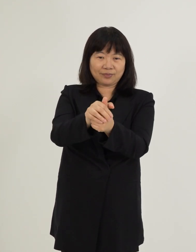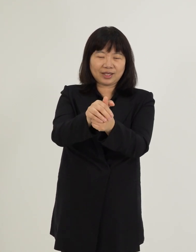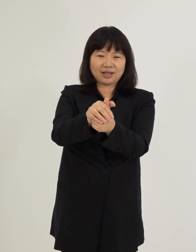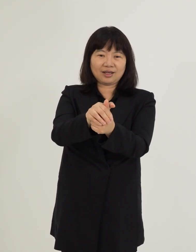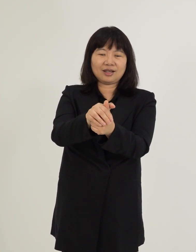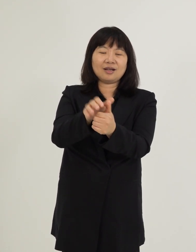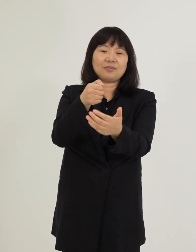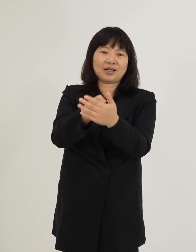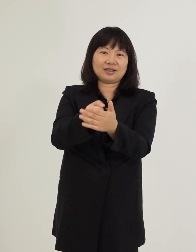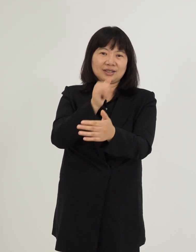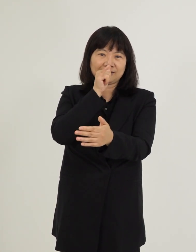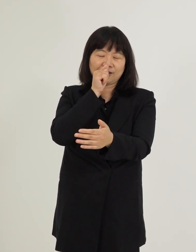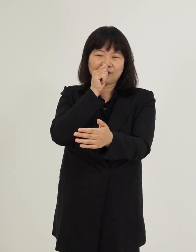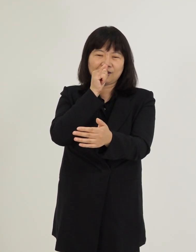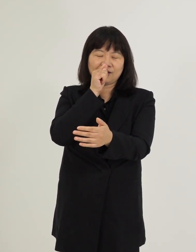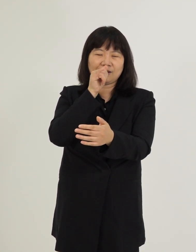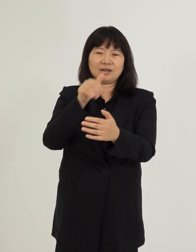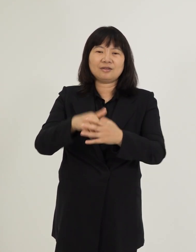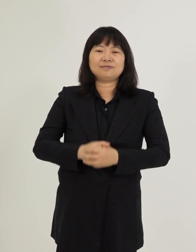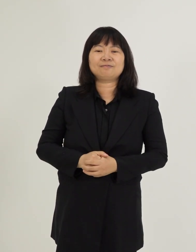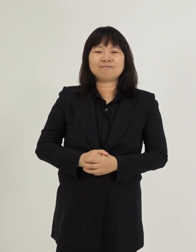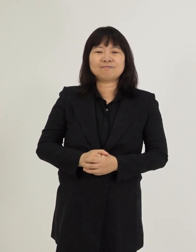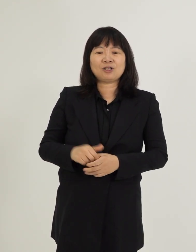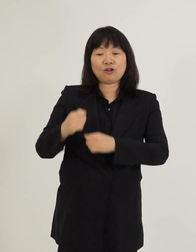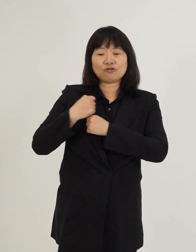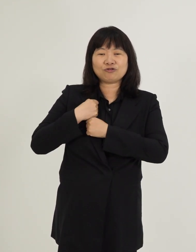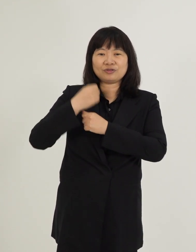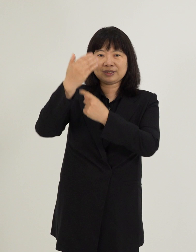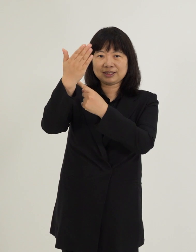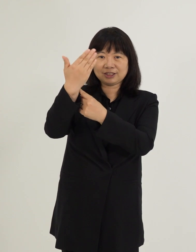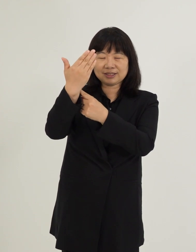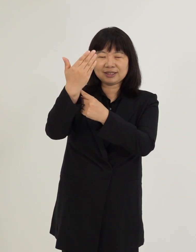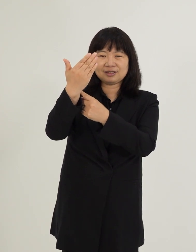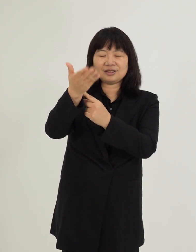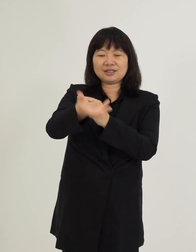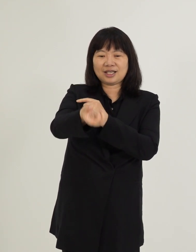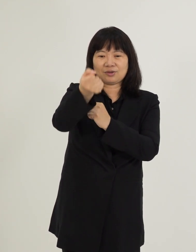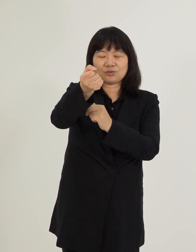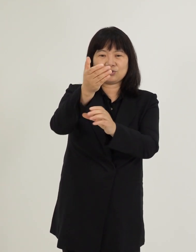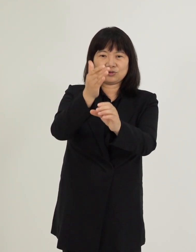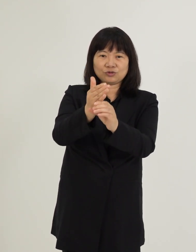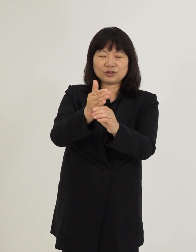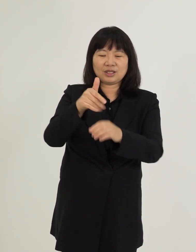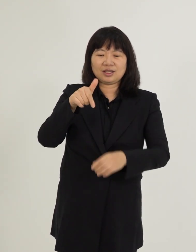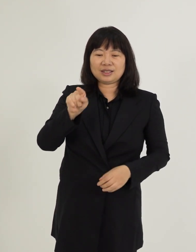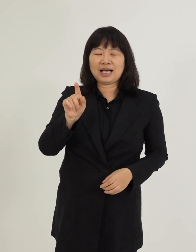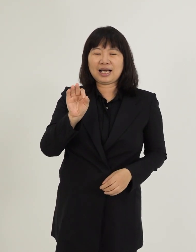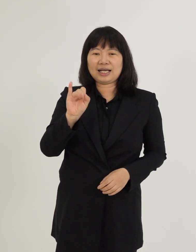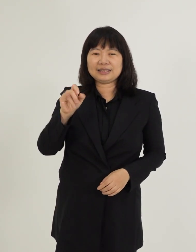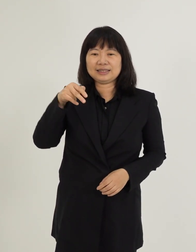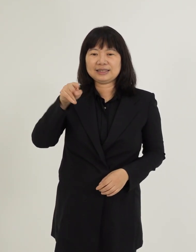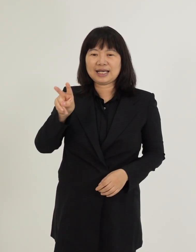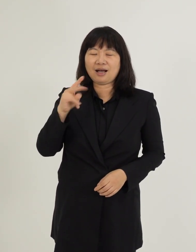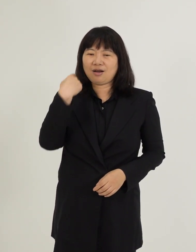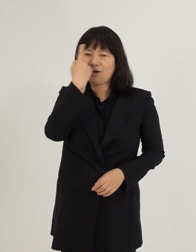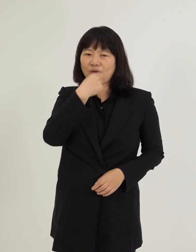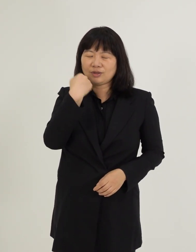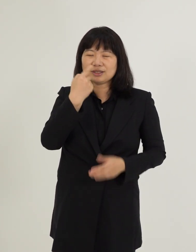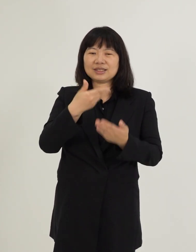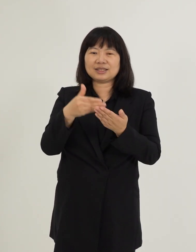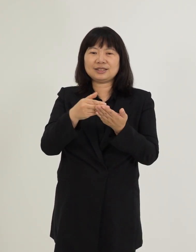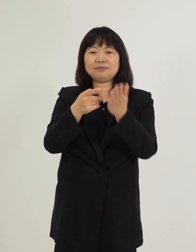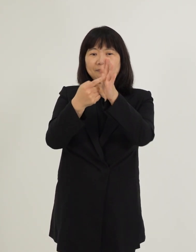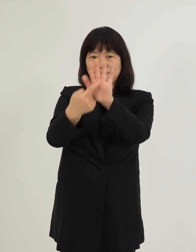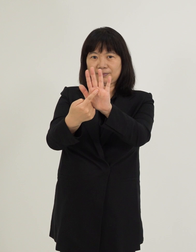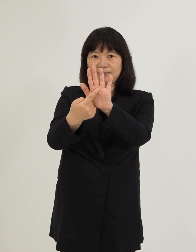그 앞에는 군기가 들려져 있어, 군기. 근데 그 군기에 가이사의 얼굴이 형상화되어